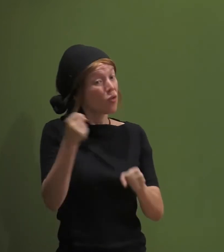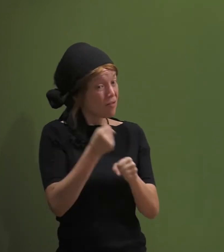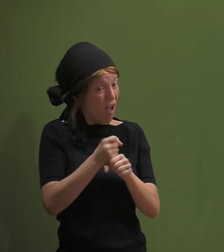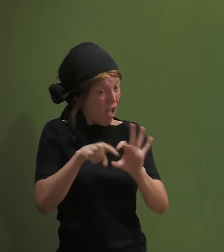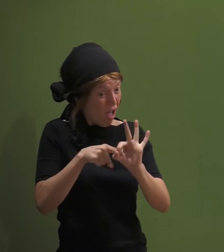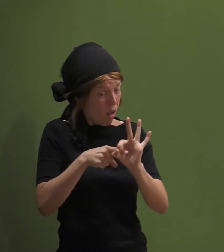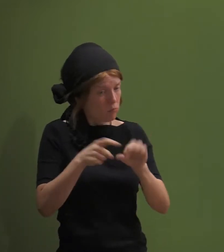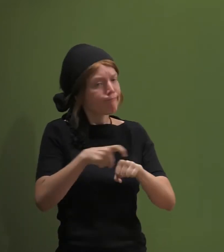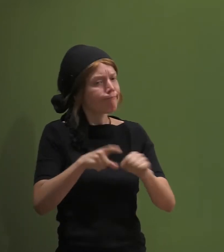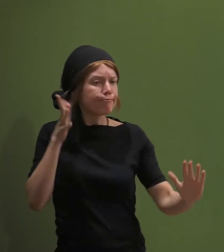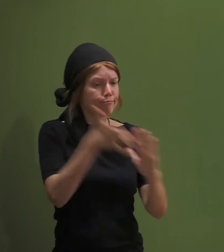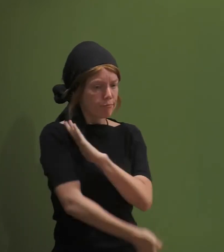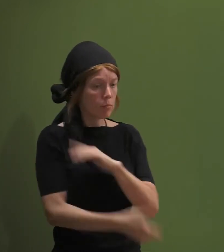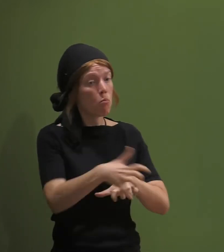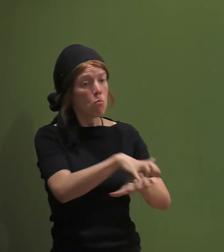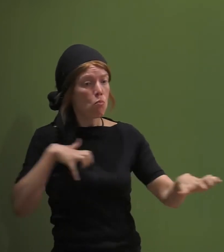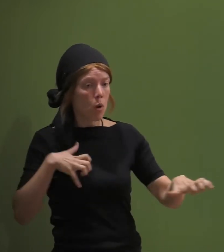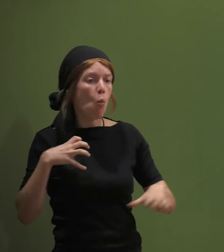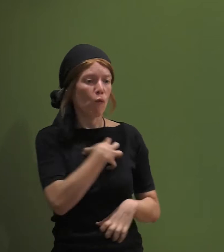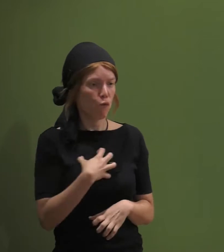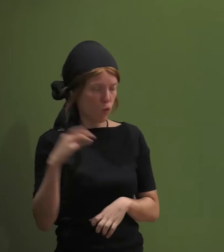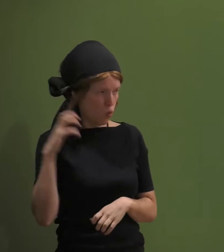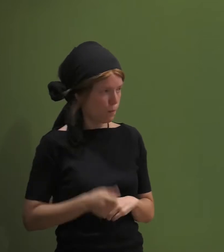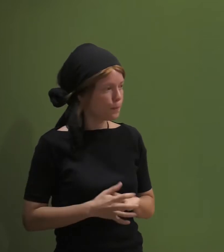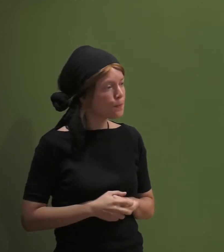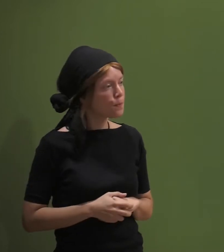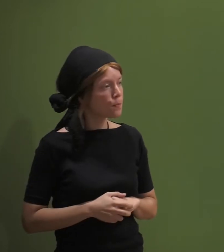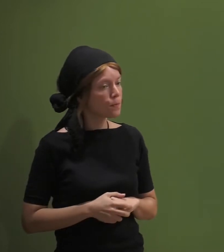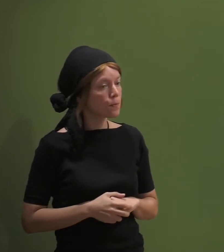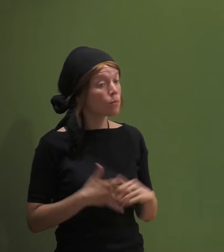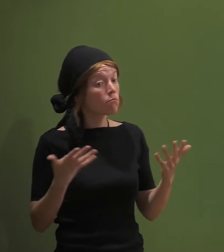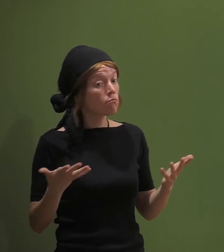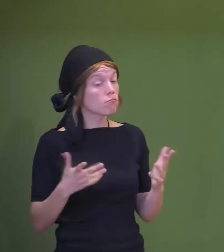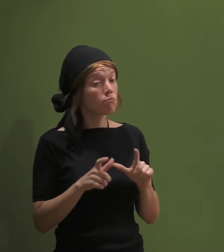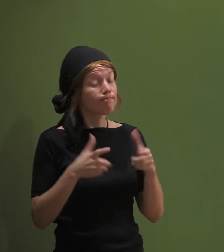trabajo tiene carácter indefinido, mayoritariamente funcionarios. Por lo que